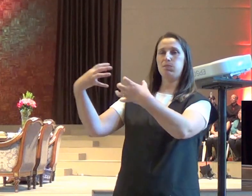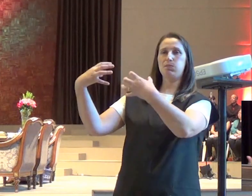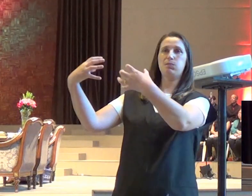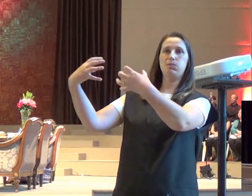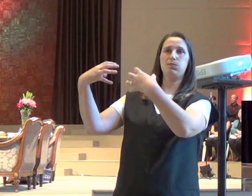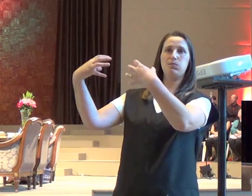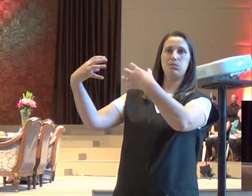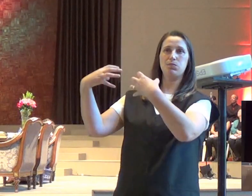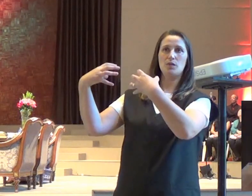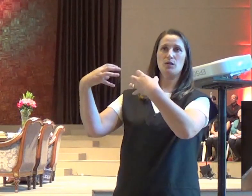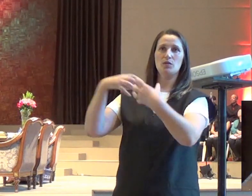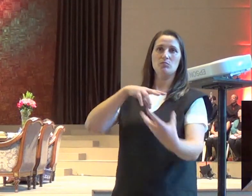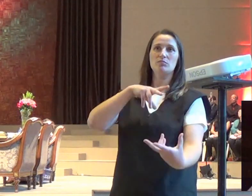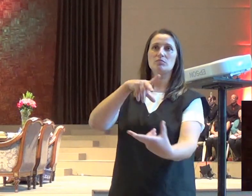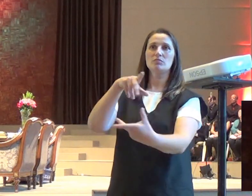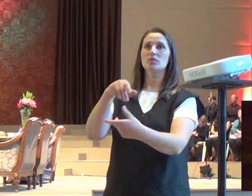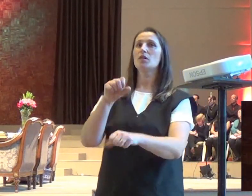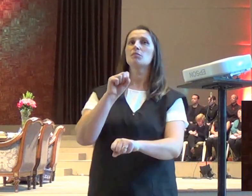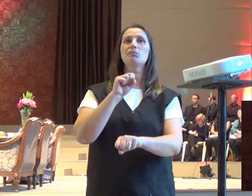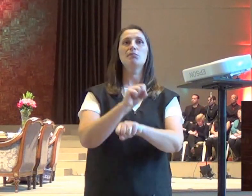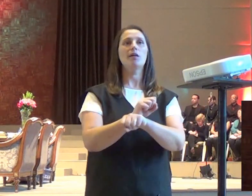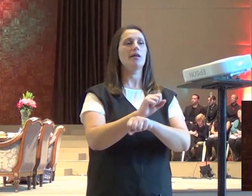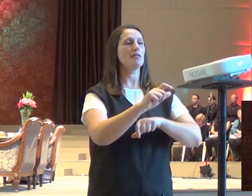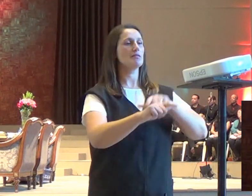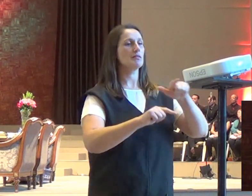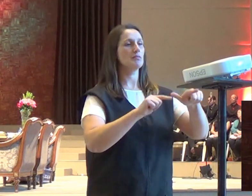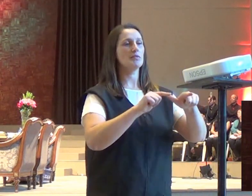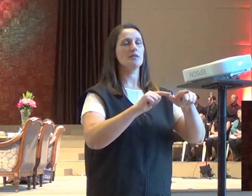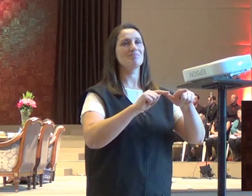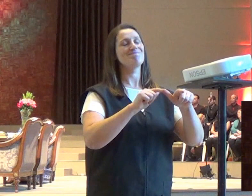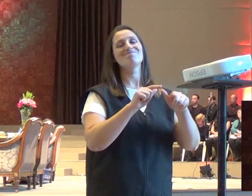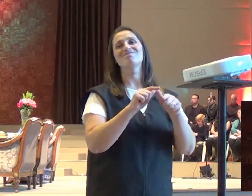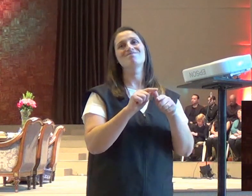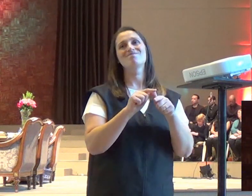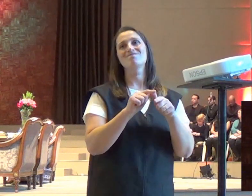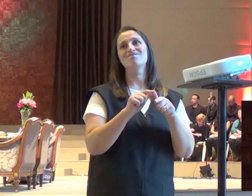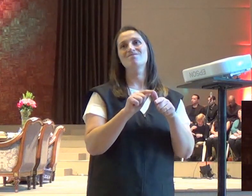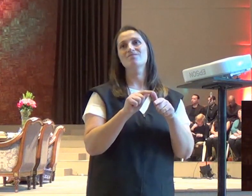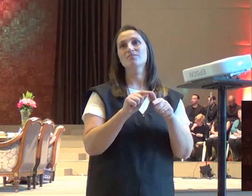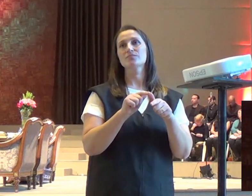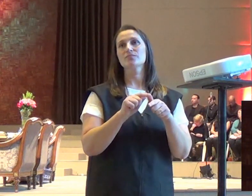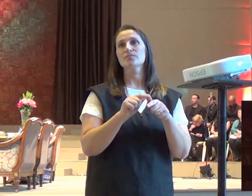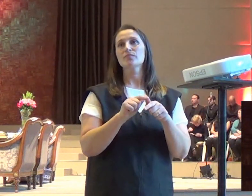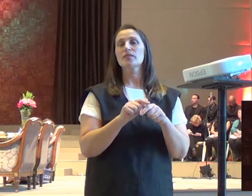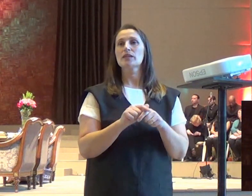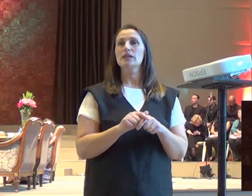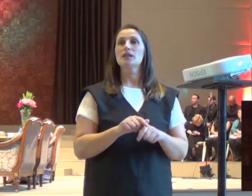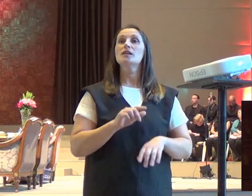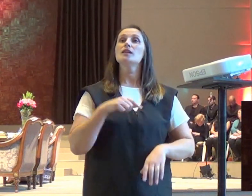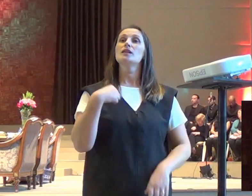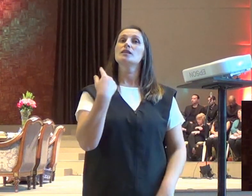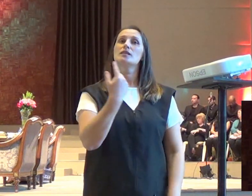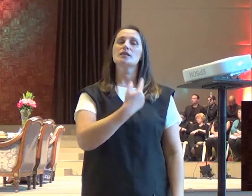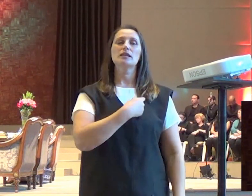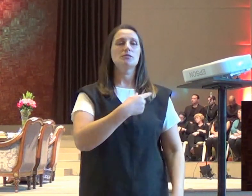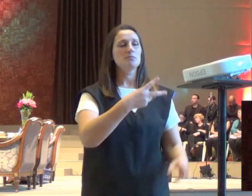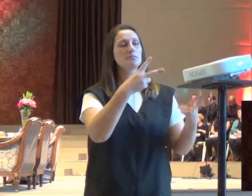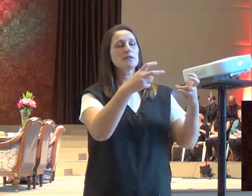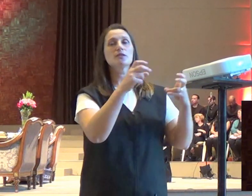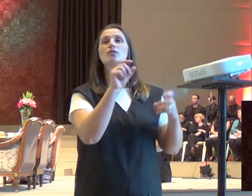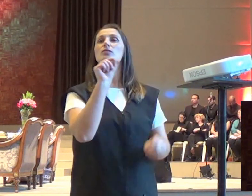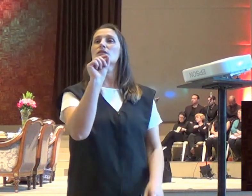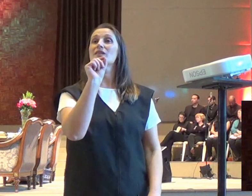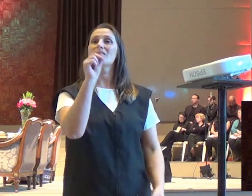não para em emprego, não para em lugar nenhum. E aí a gente vai ver, tem alguma coisa errada.